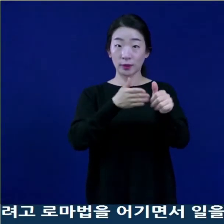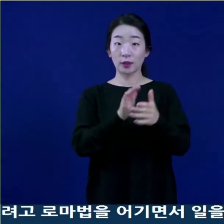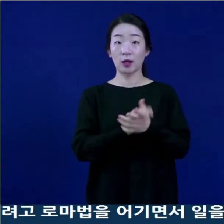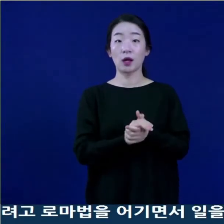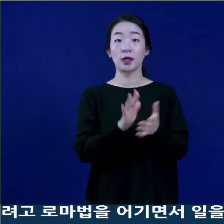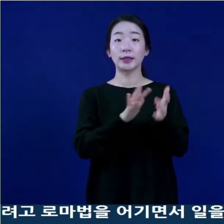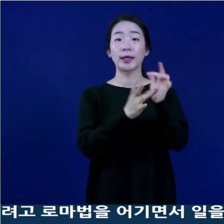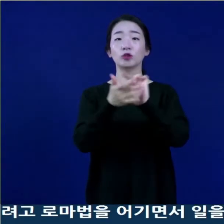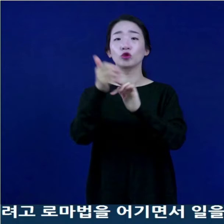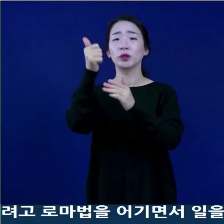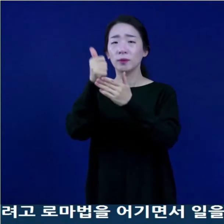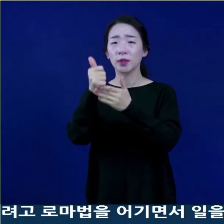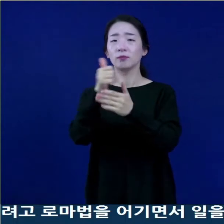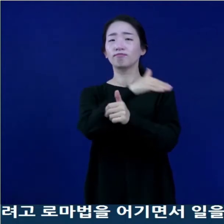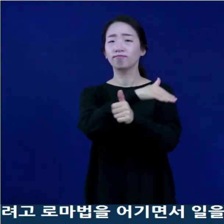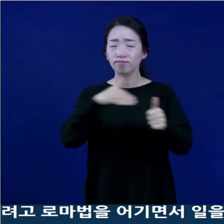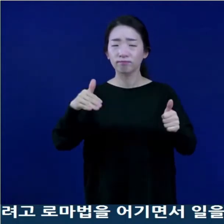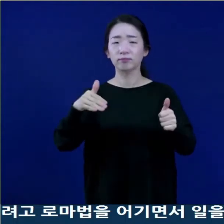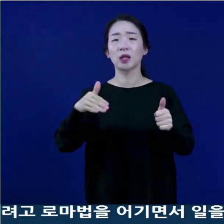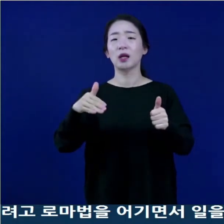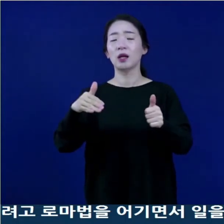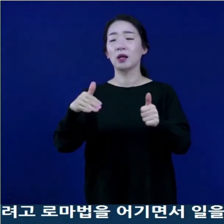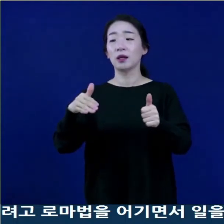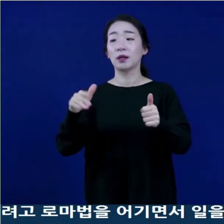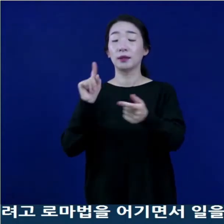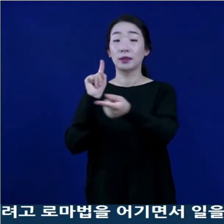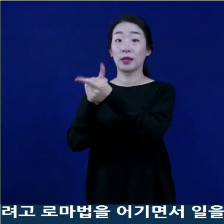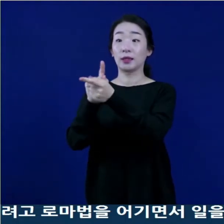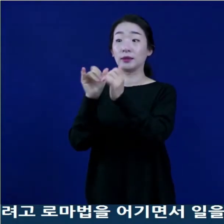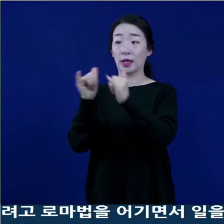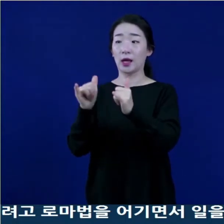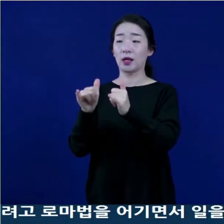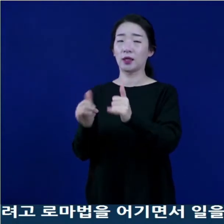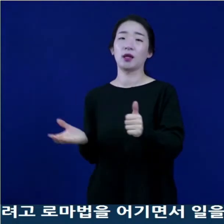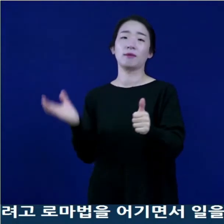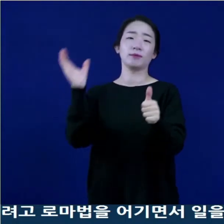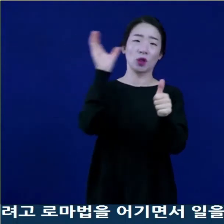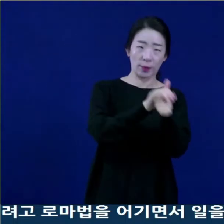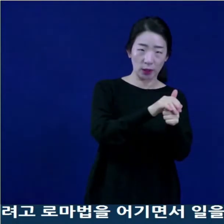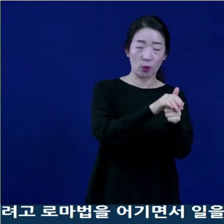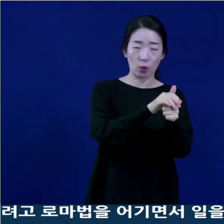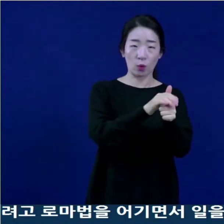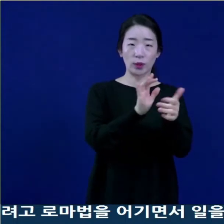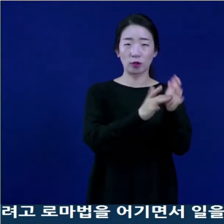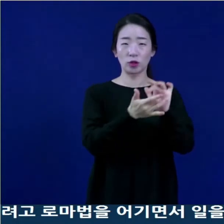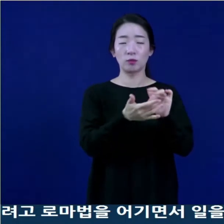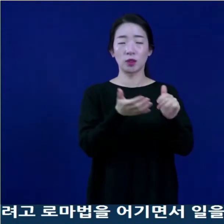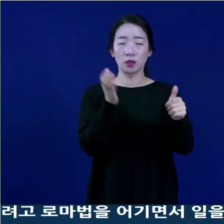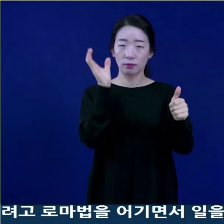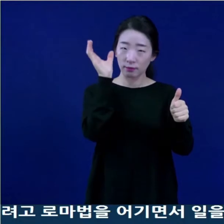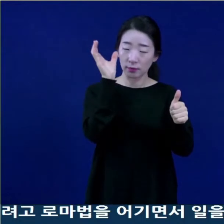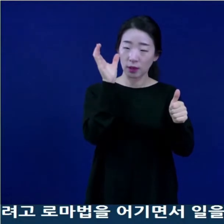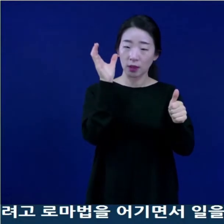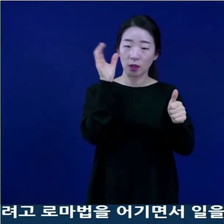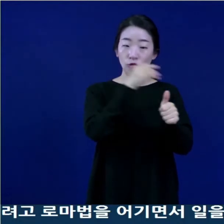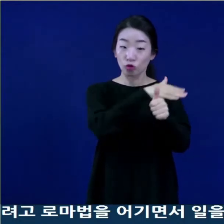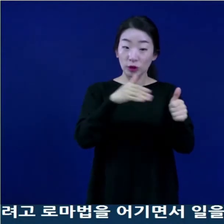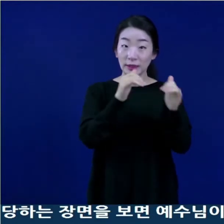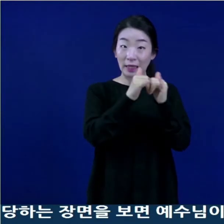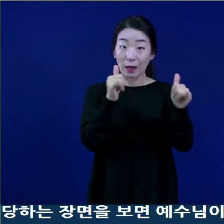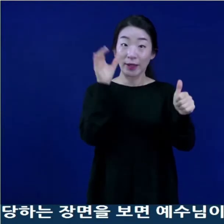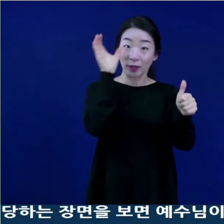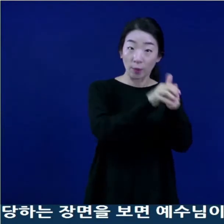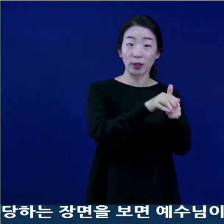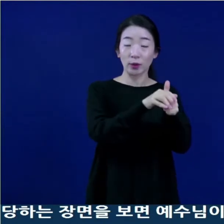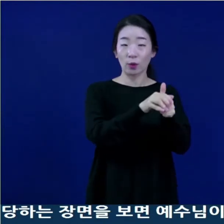예수가 처형당하는 자에게 넘겨진 거죠. 그래서 그들은 예수님을 데리고 십자가를 지게 하고 해골